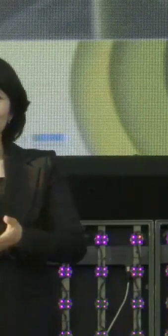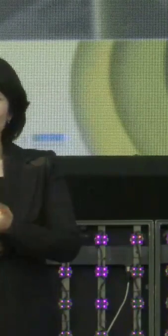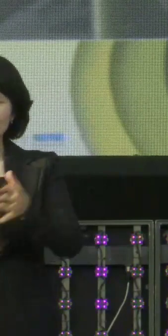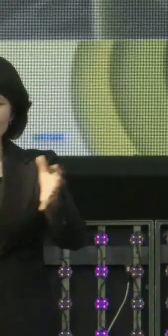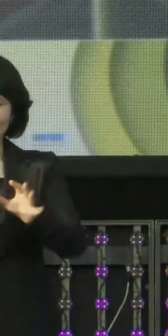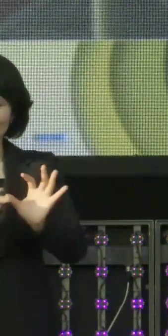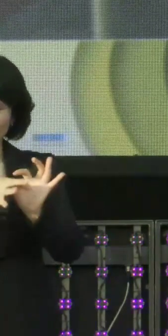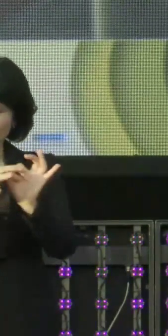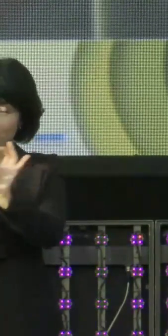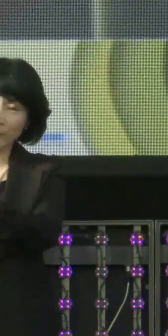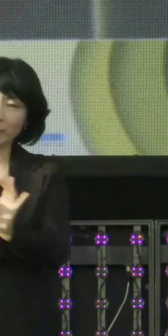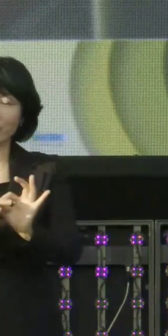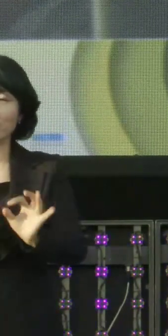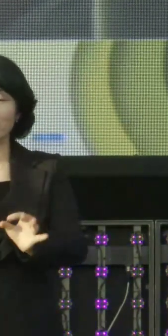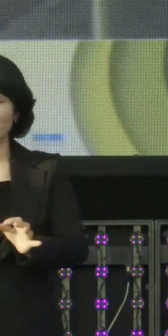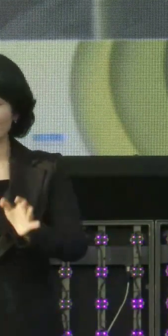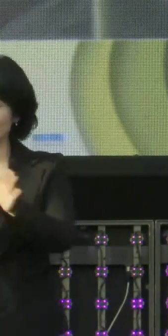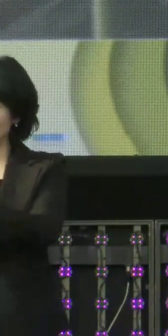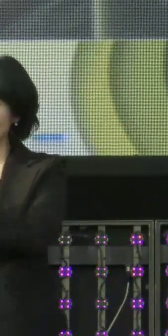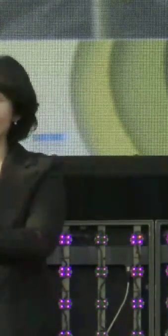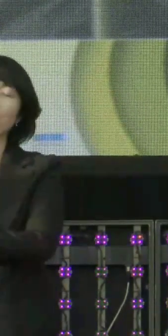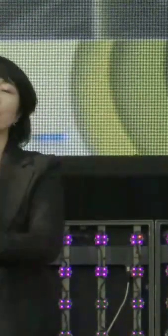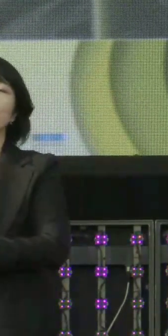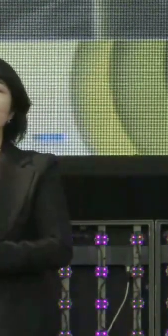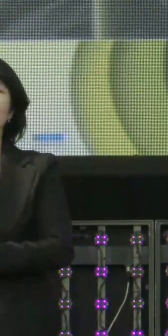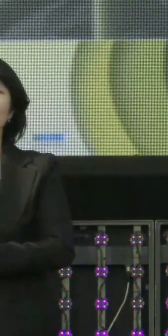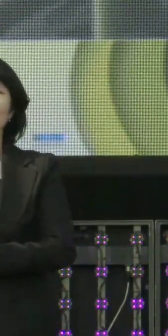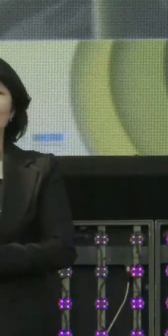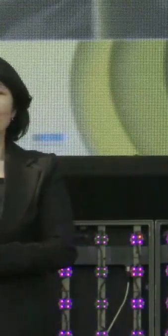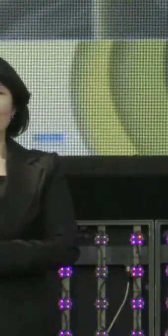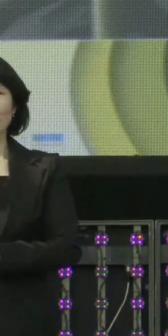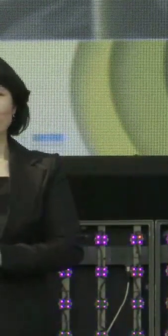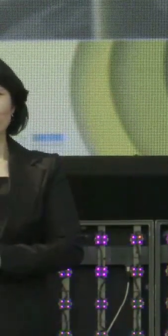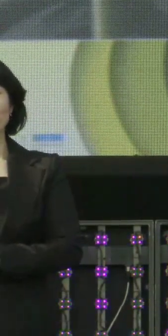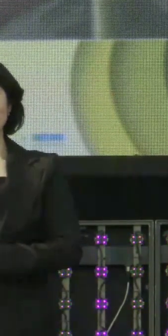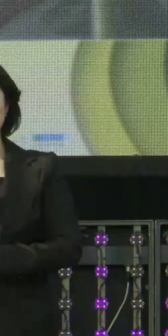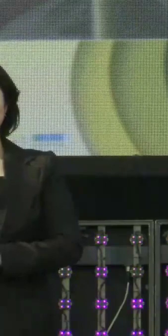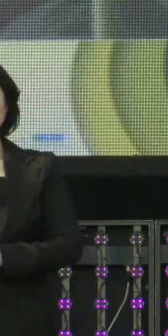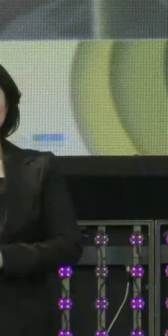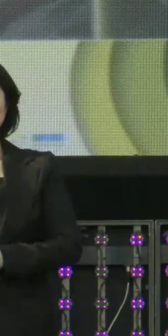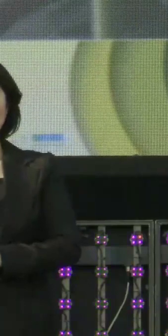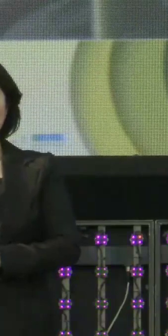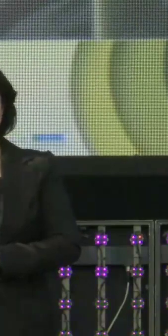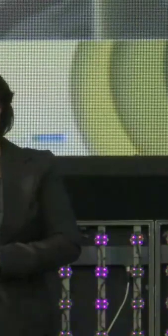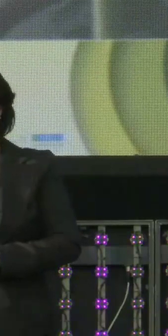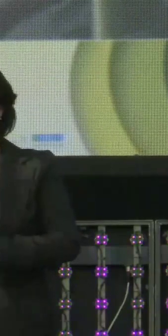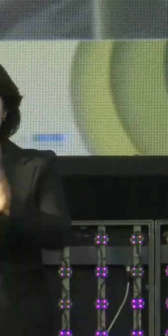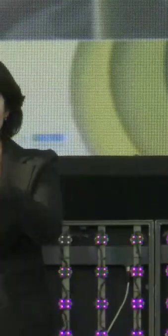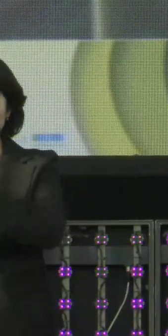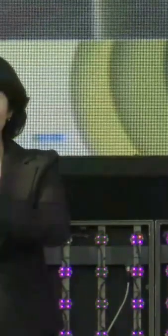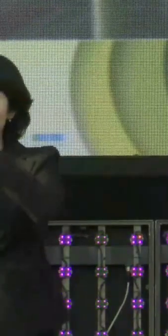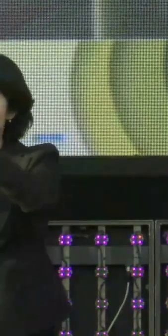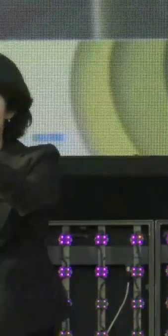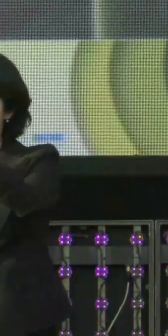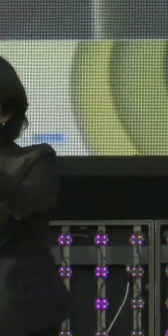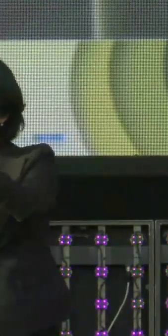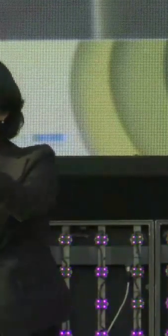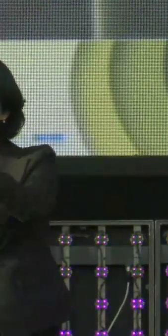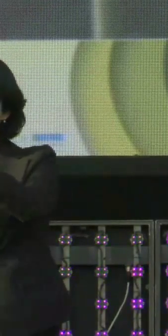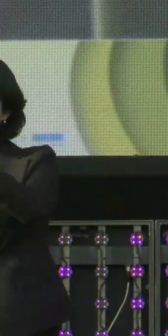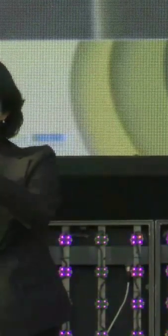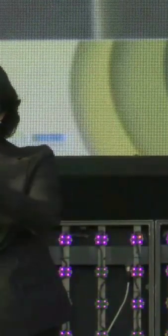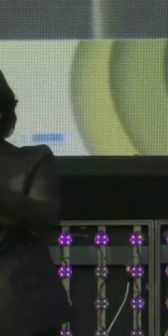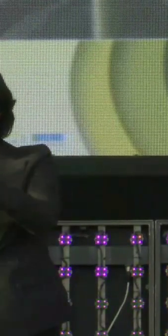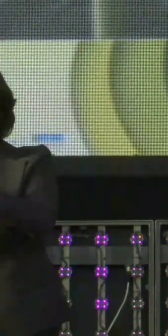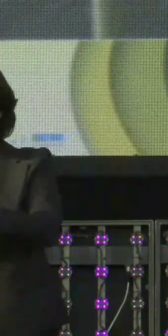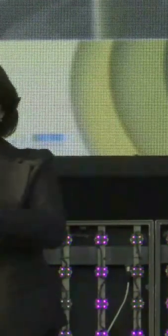도자기와 관련된 우리 이천시가 그 유네스코가 지정한 창의문화도시 1호 도시가 돼서